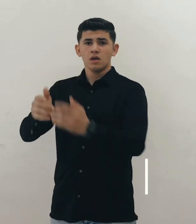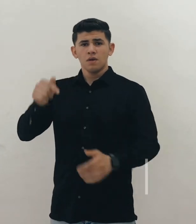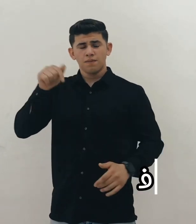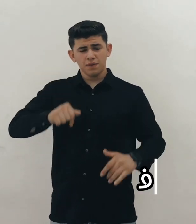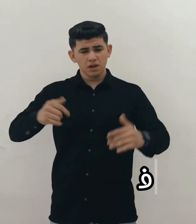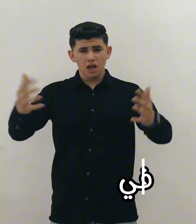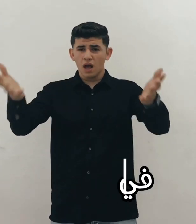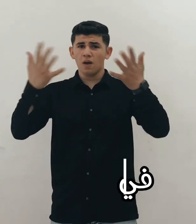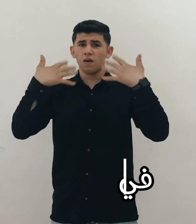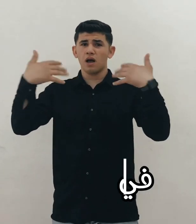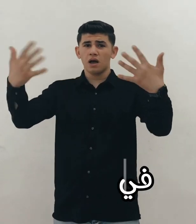في